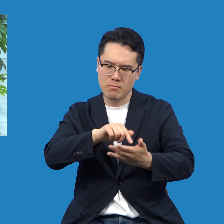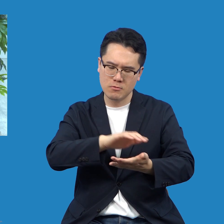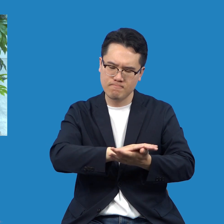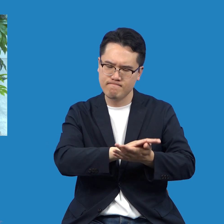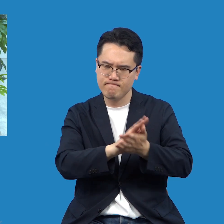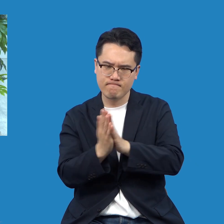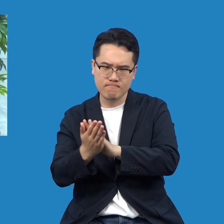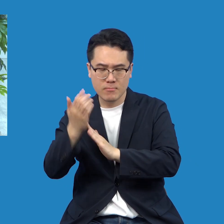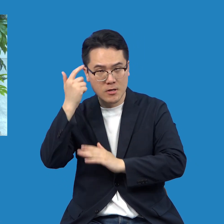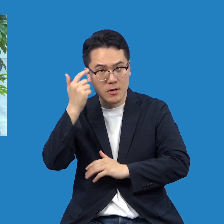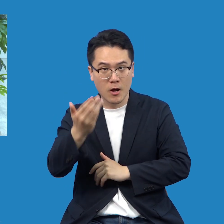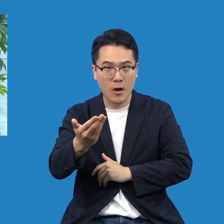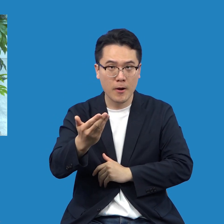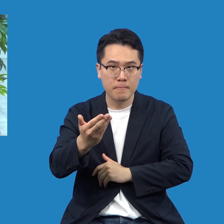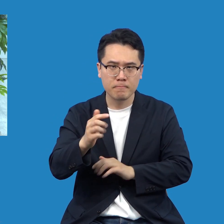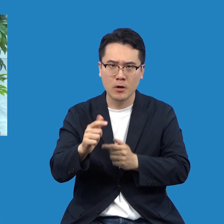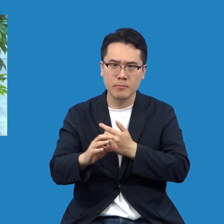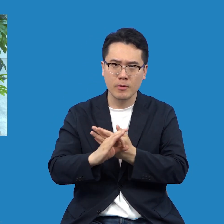엘리야가 변질했던가?